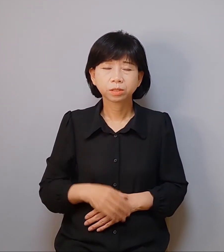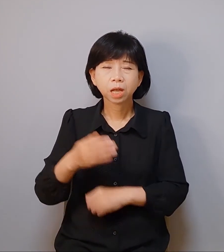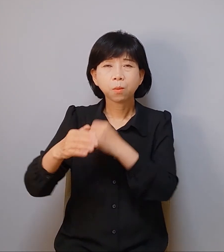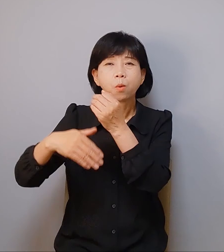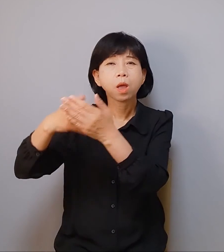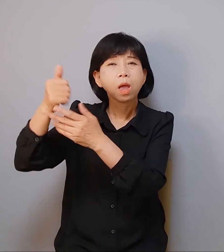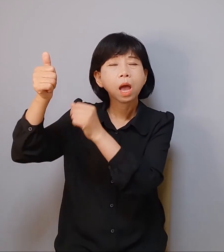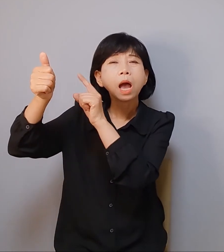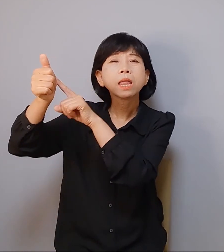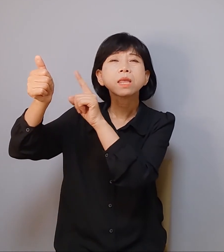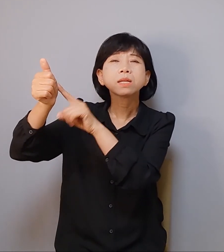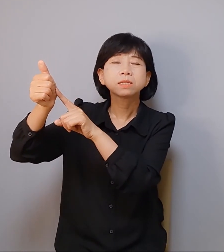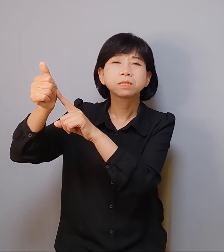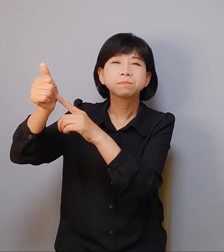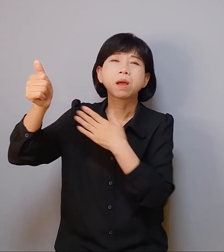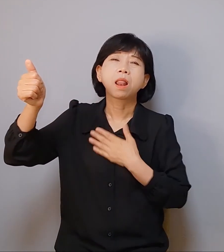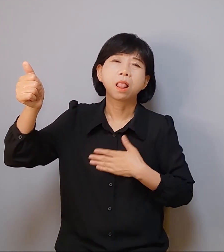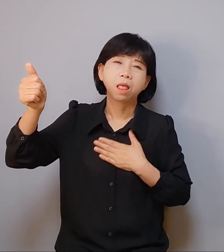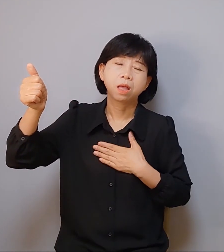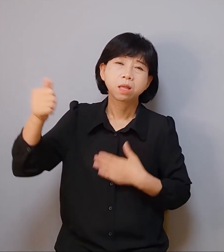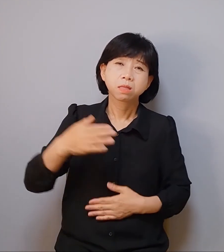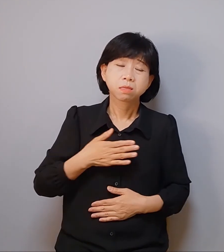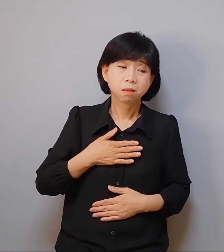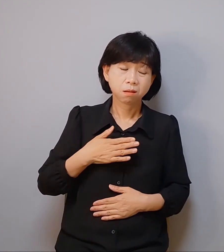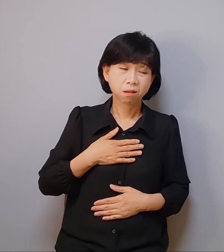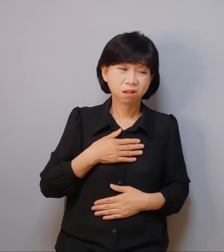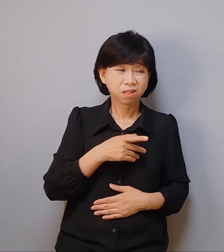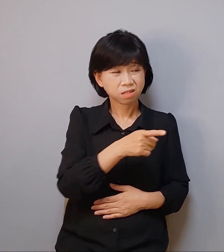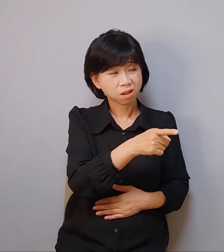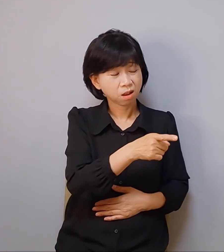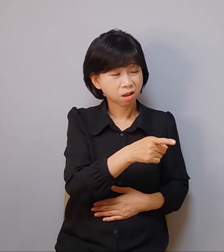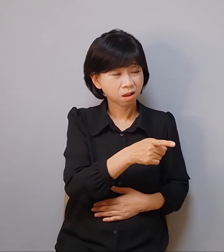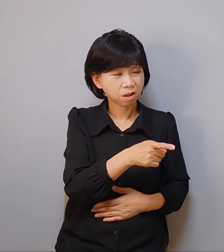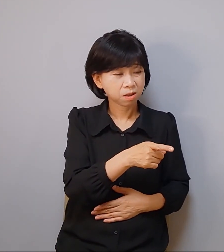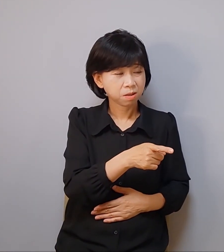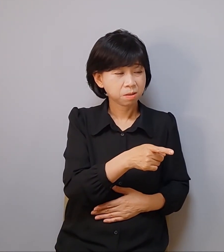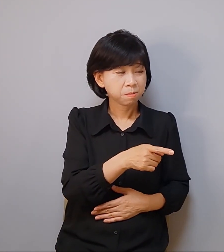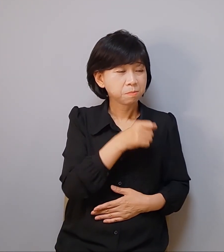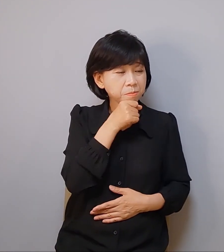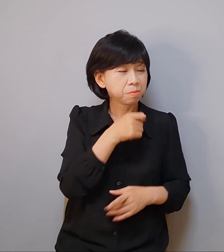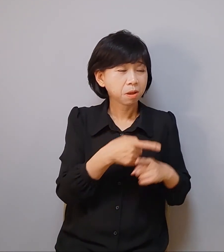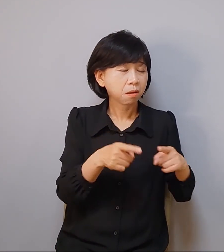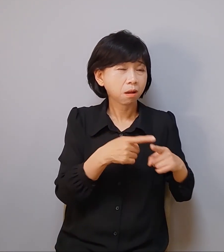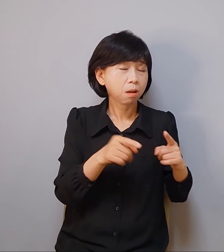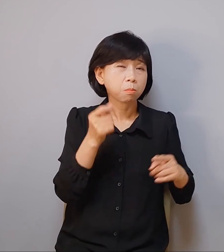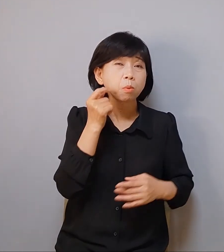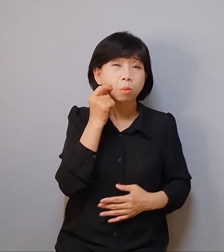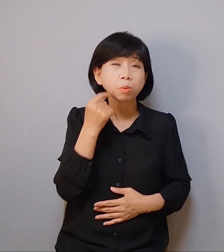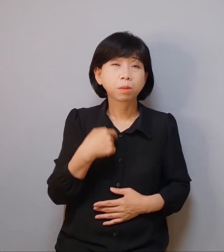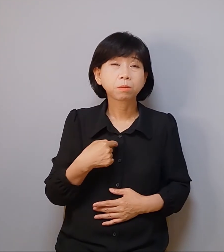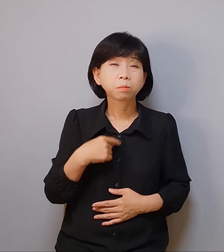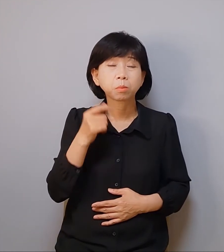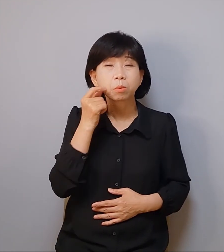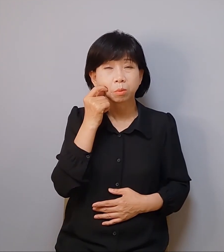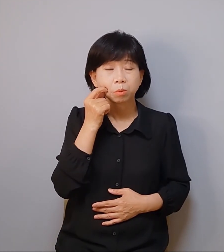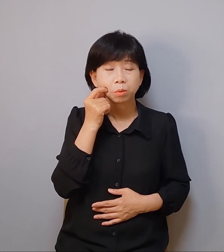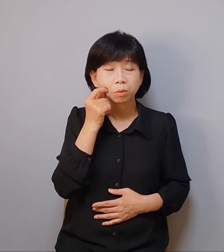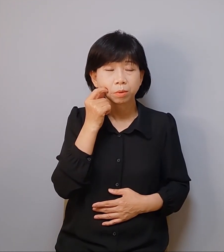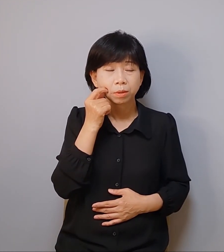아시니까 제가 판단하고 평가하지는 못합니다. 그러나 미성숙한 건 엄연히 사실일 수